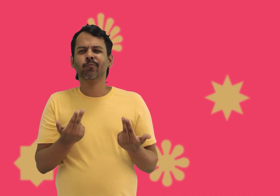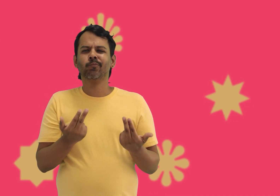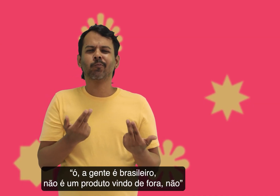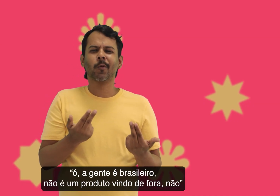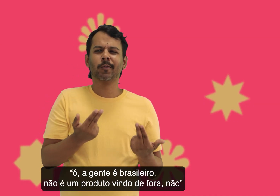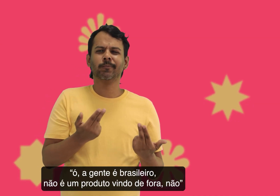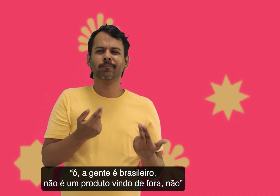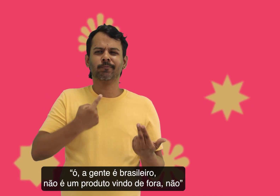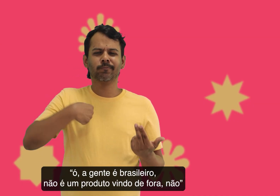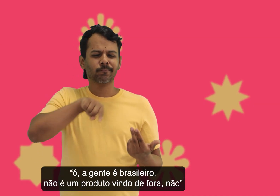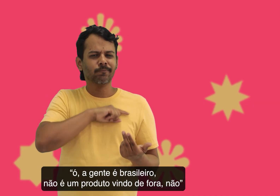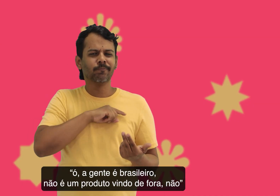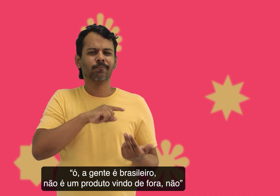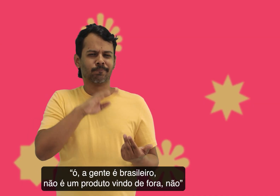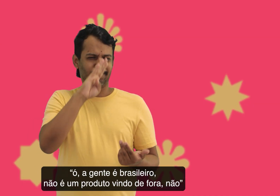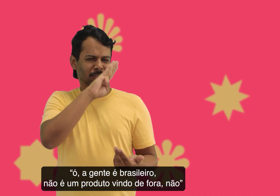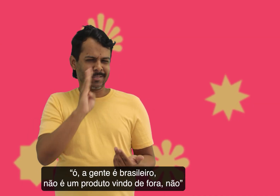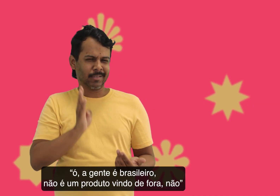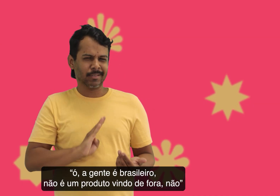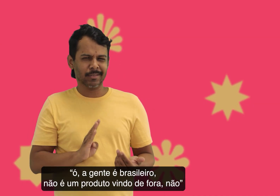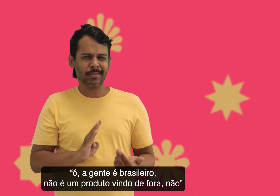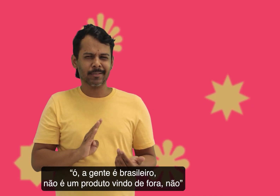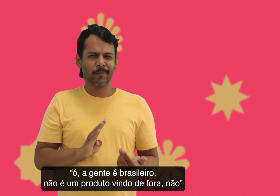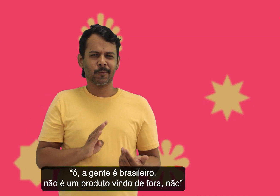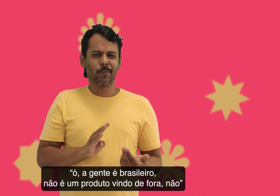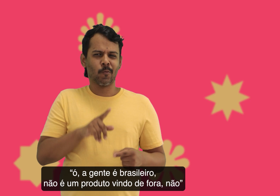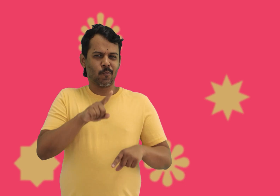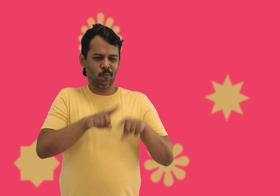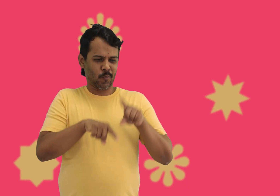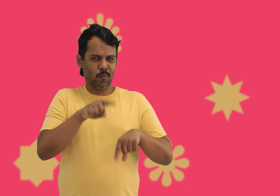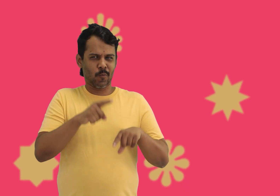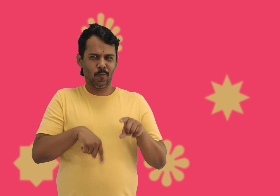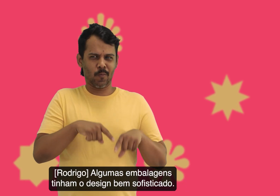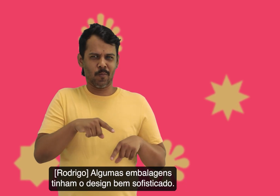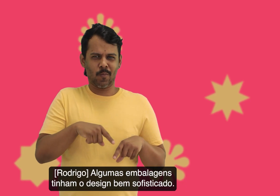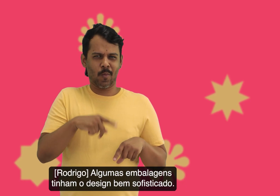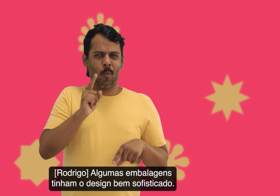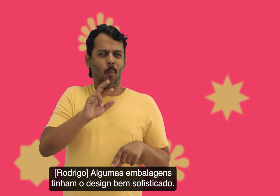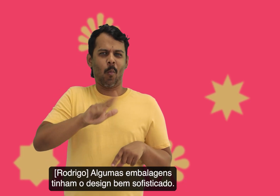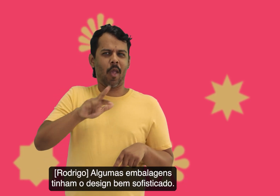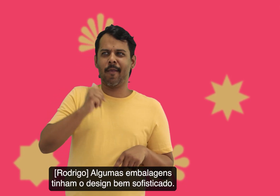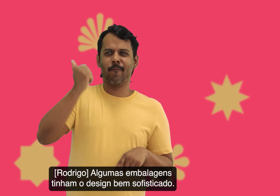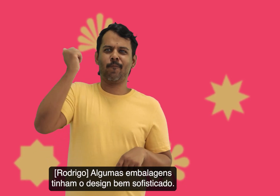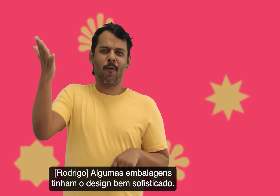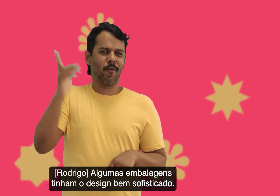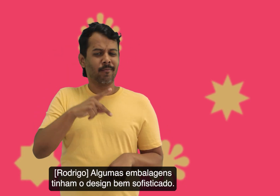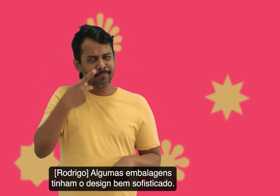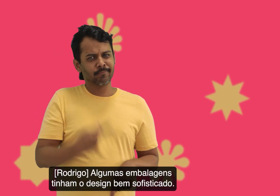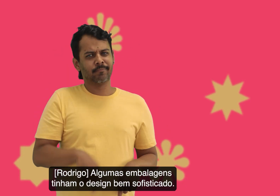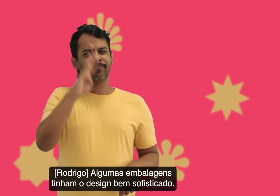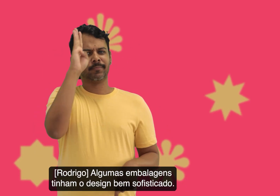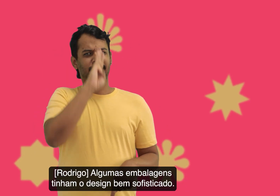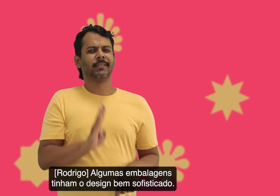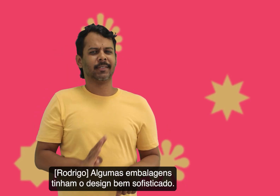dizer: ó, a gente é brasileiro, não é um produto vindo de fora, não. Algumas embalagens tinham um design bem